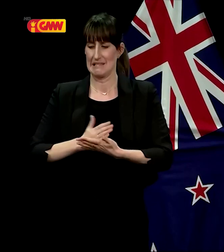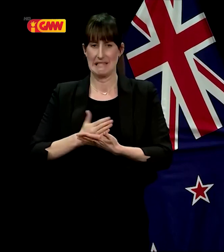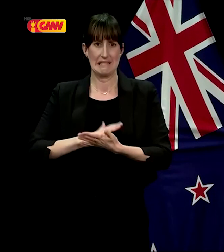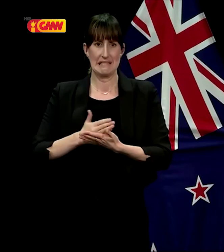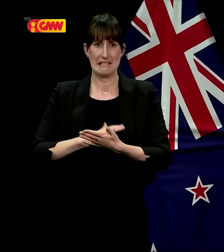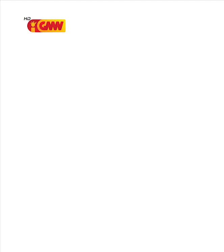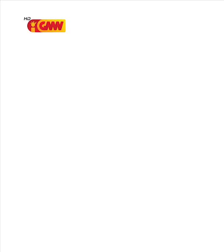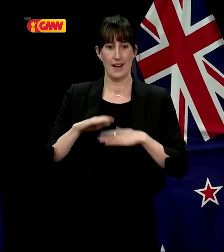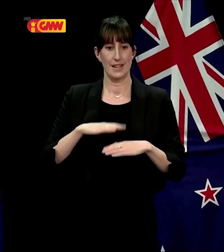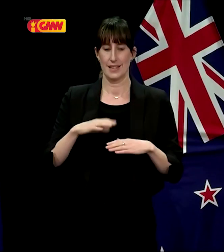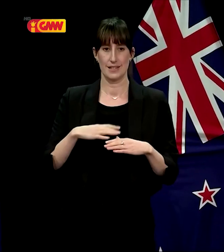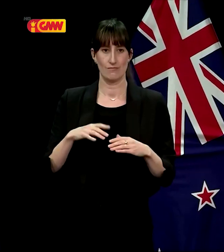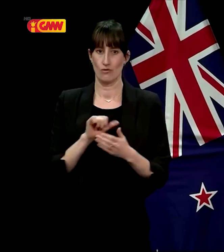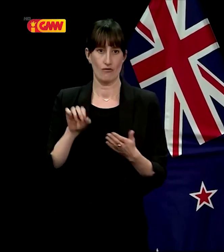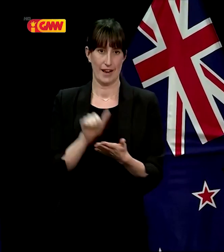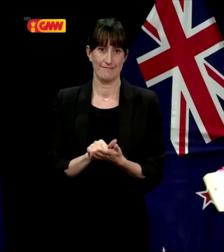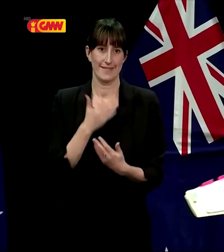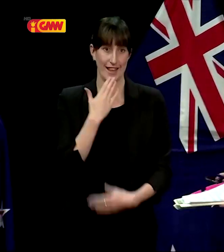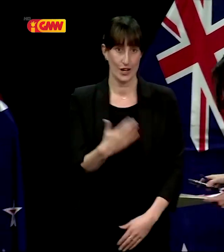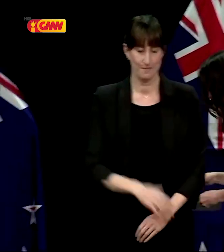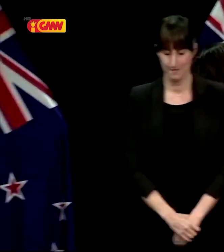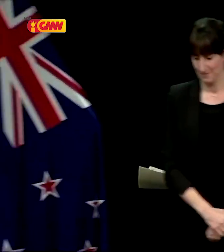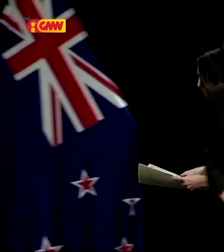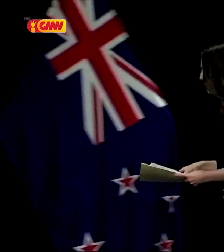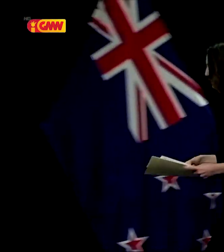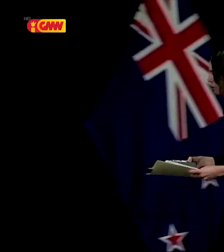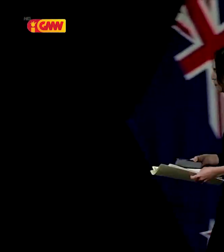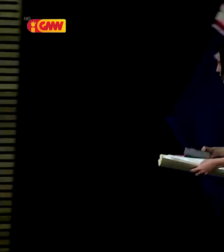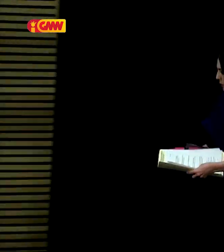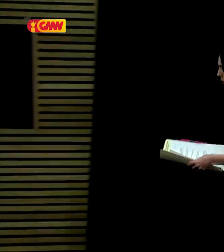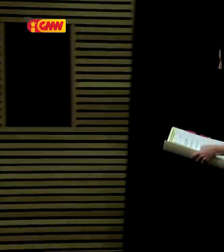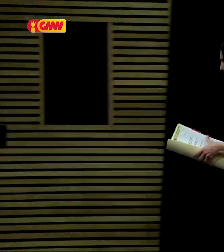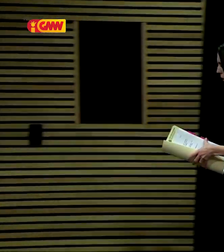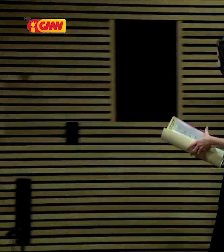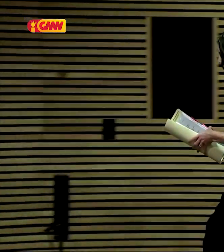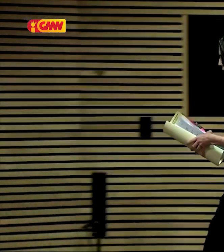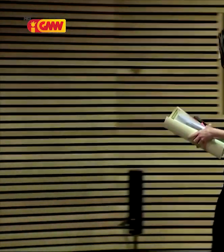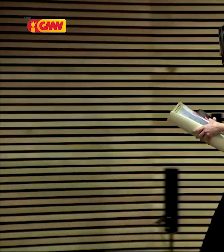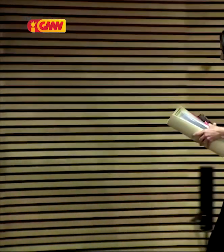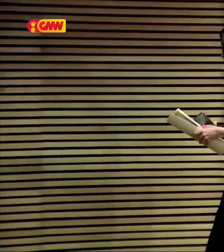hoje videoconferência, né? Causa hoje interrupção global coronavírus e inclui restrições fronteiras.